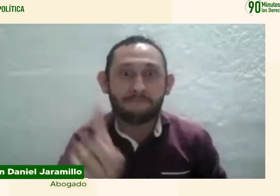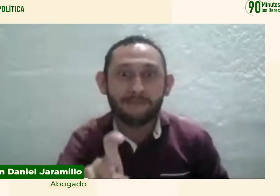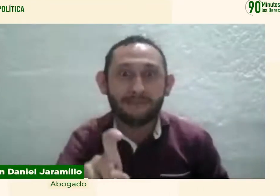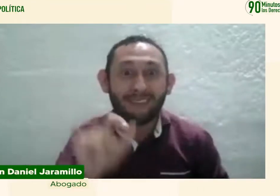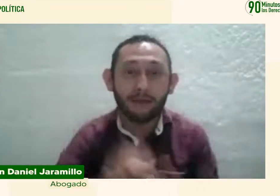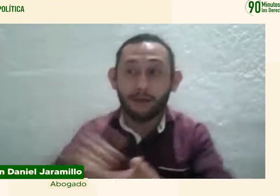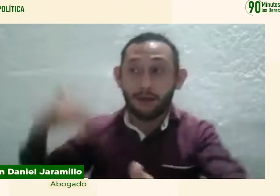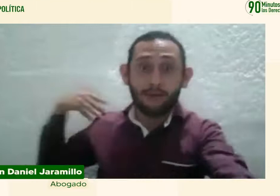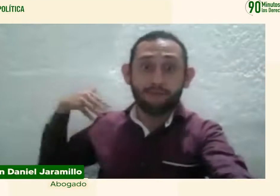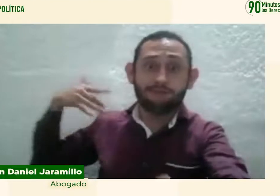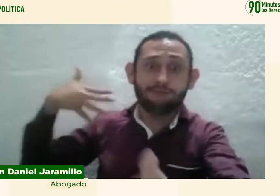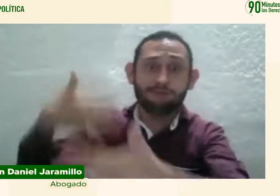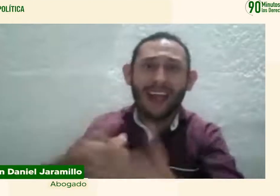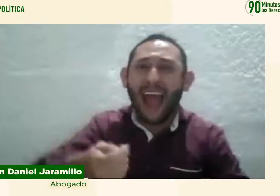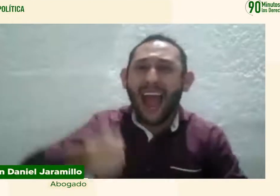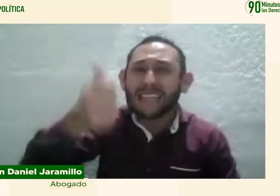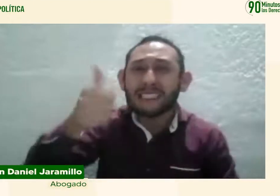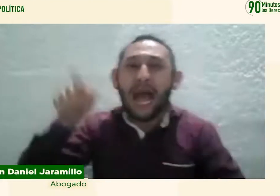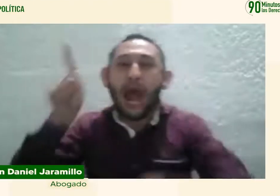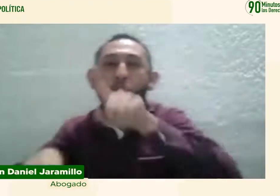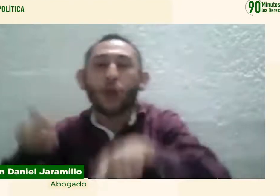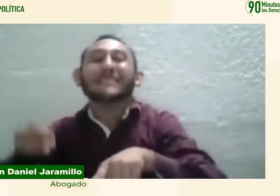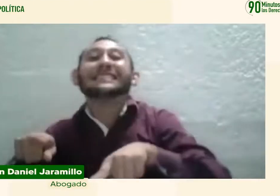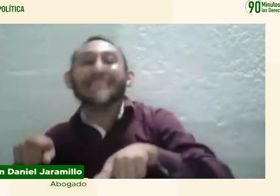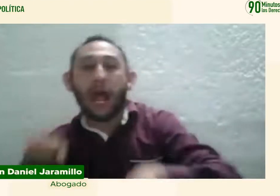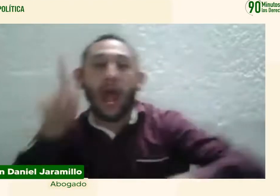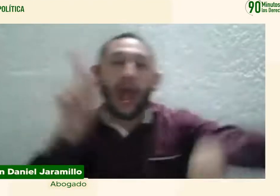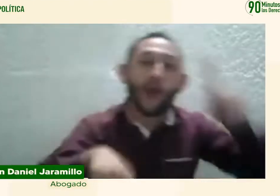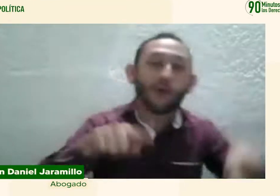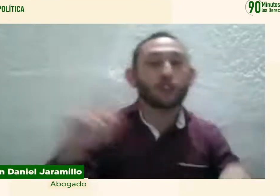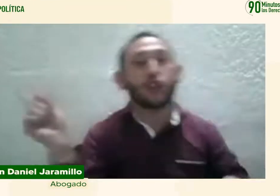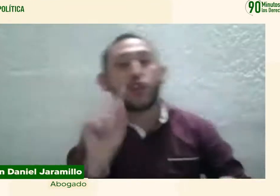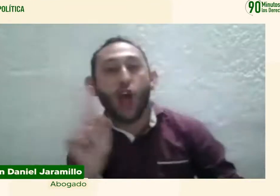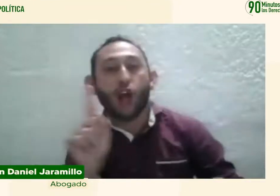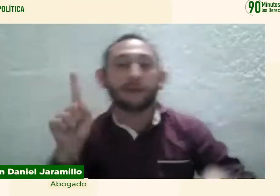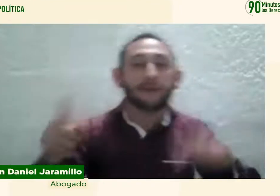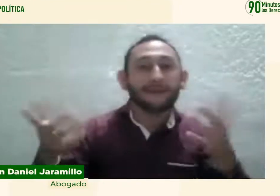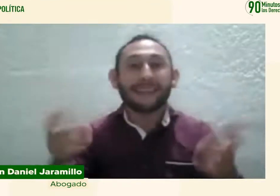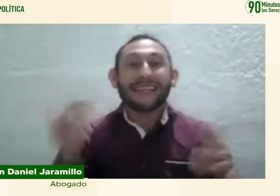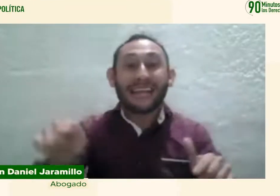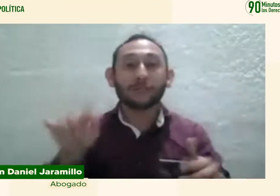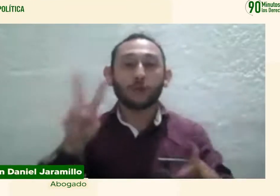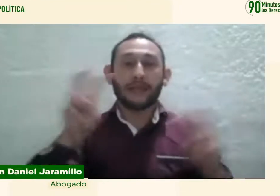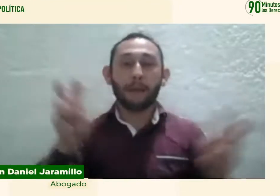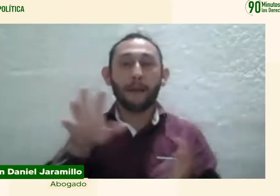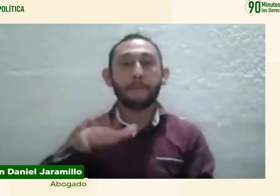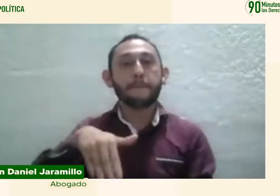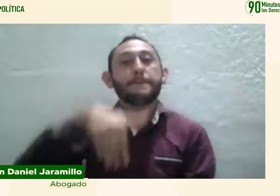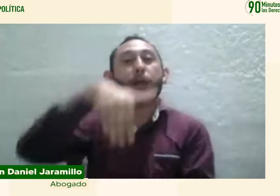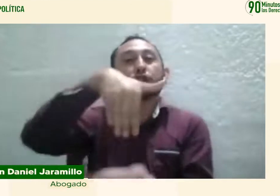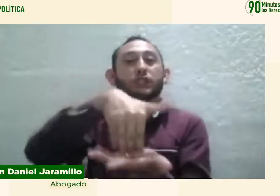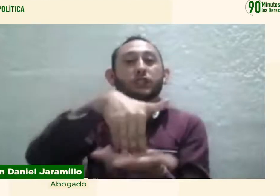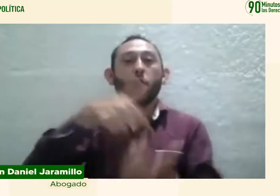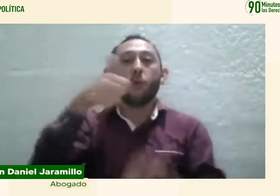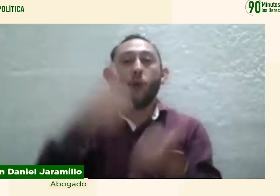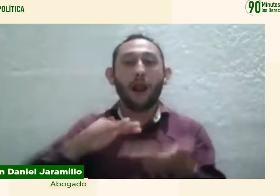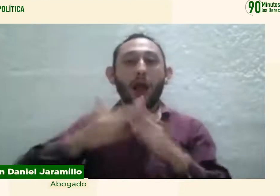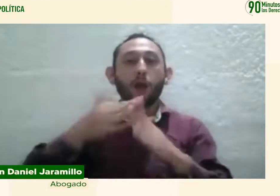sordas de pronto calidad en información y esa es la pregunta se ha hecho no se ha hecho lo hemos venido manejando